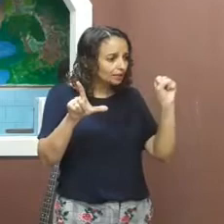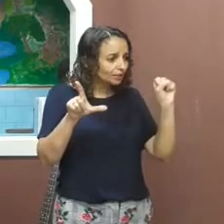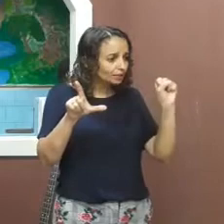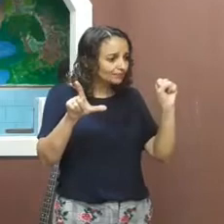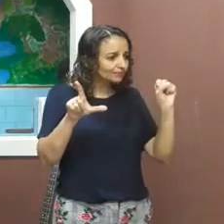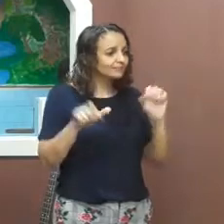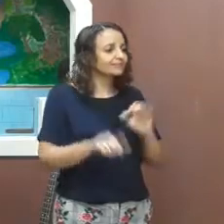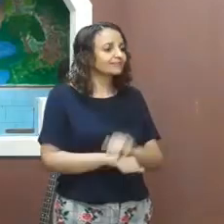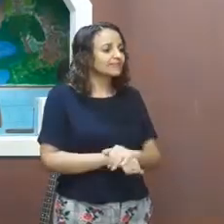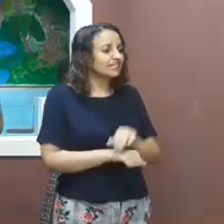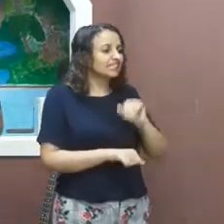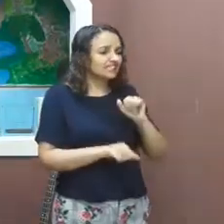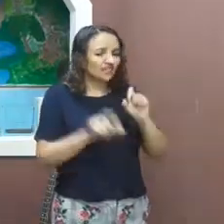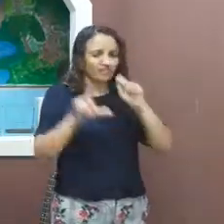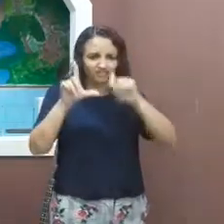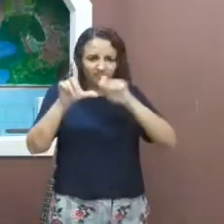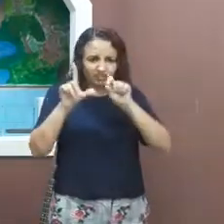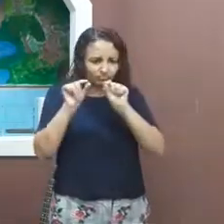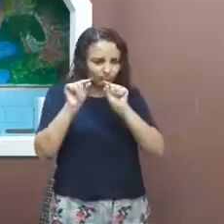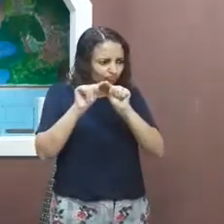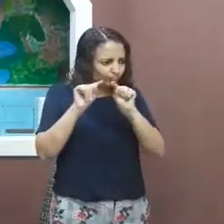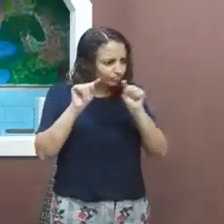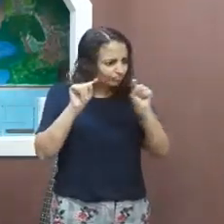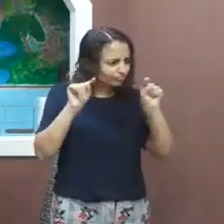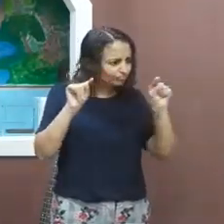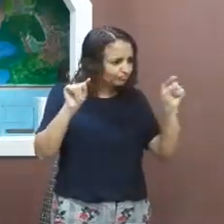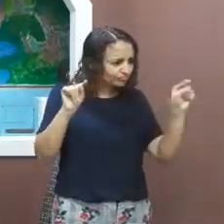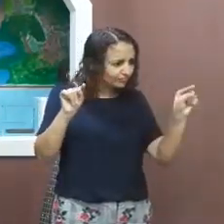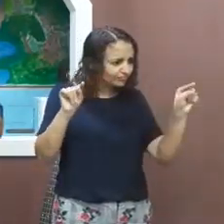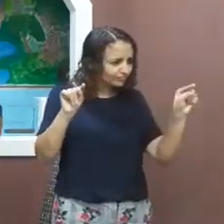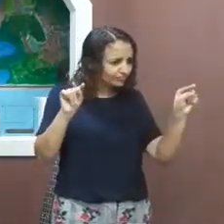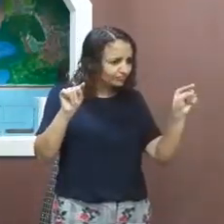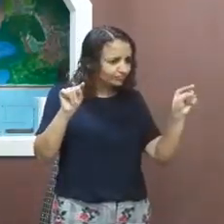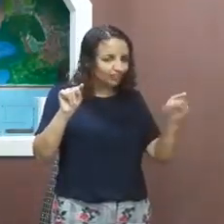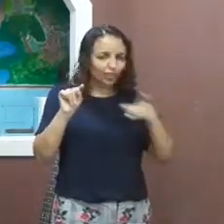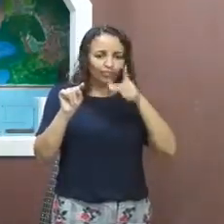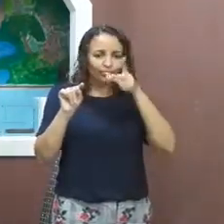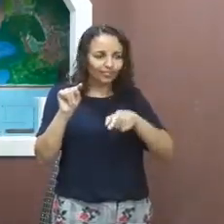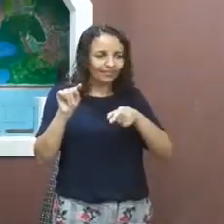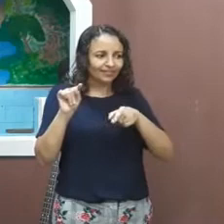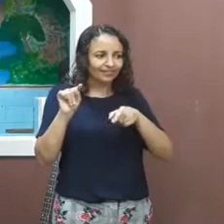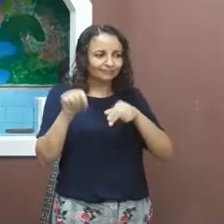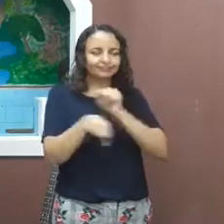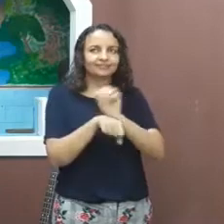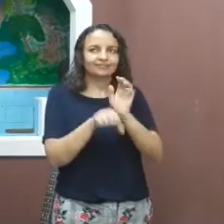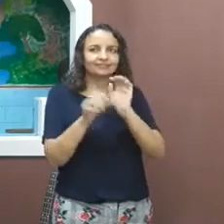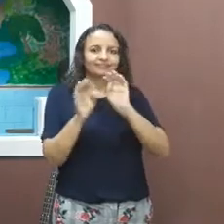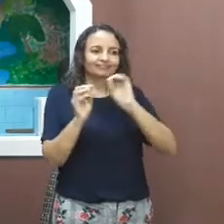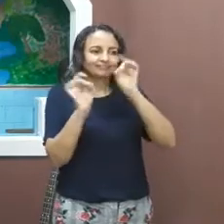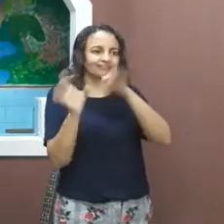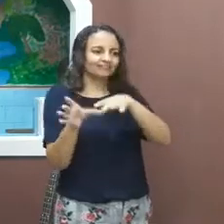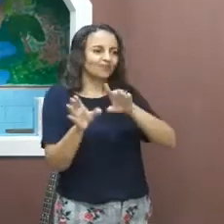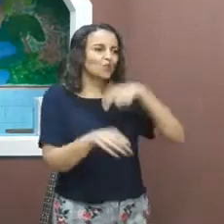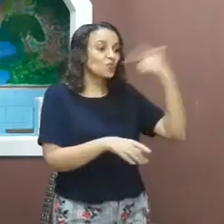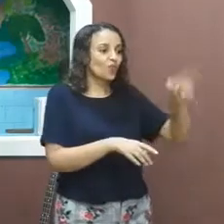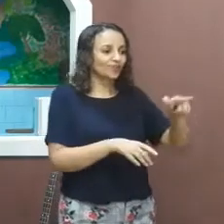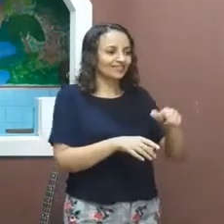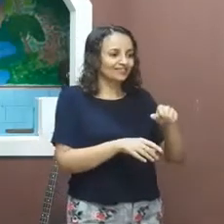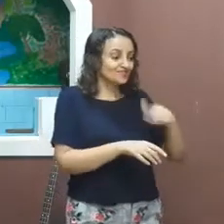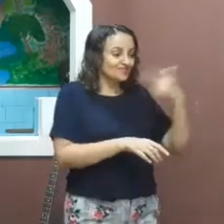E quando o vídeo é longo, atira a primeira pedra quem nunca fez isso. Está demorando muito, corre um pouquinho.